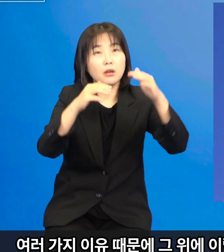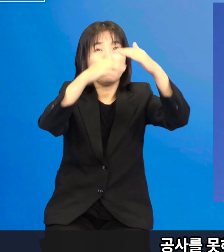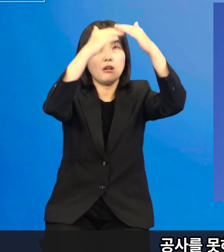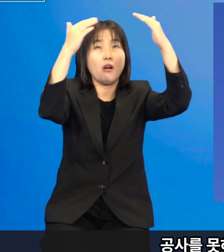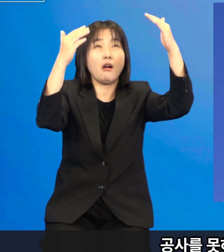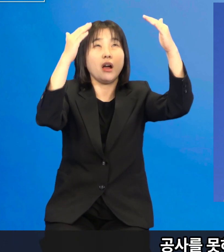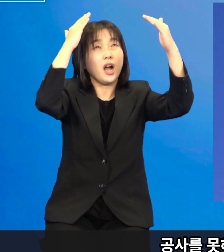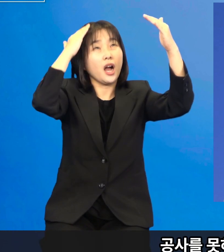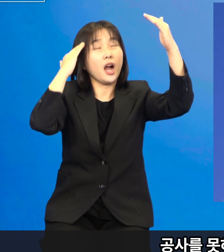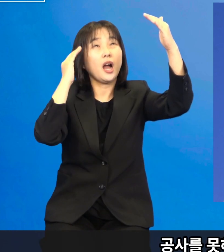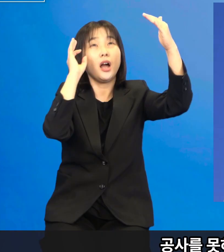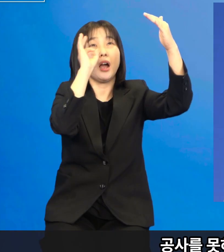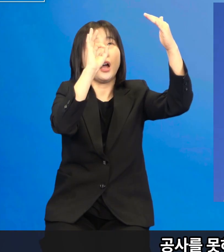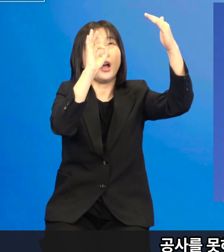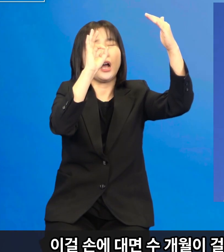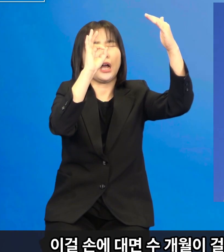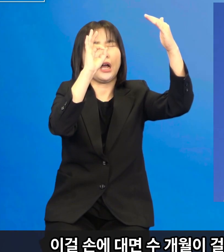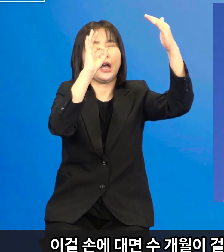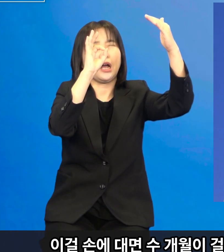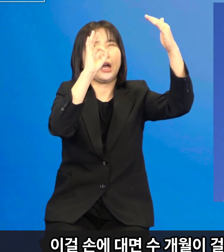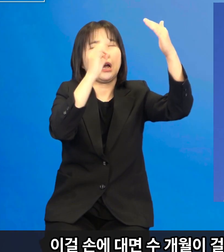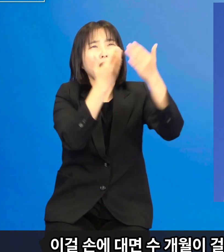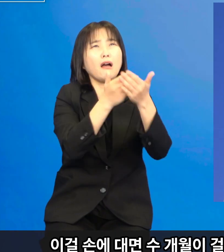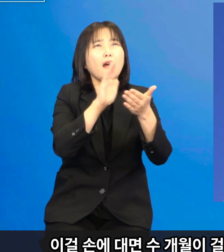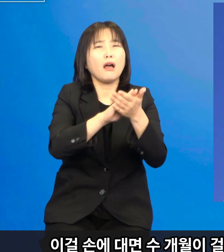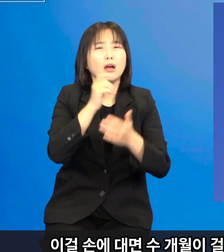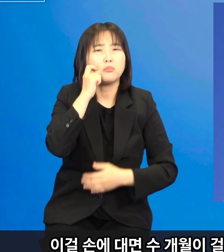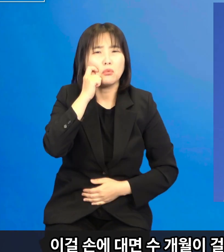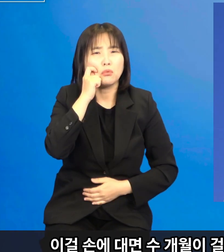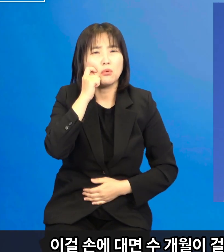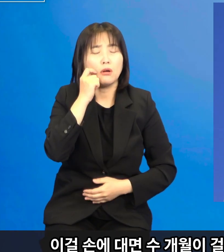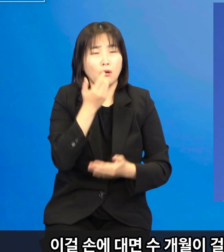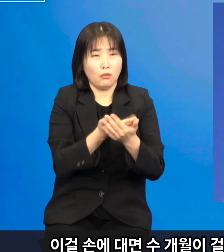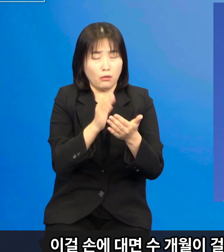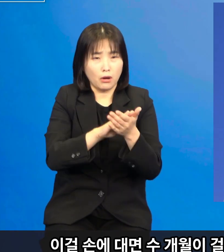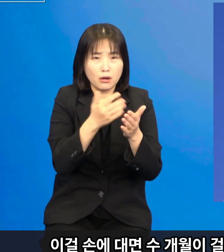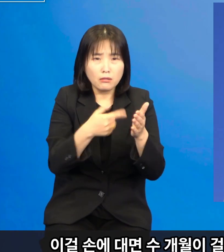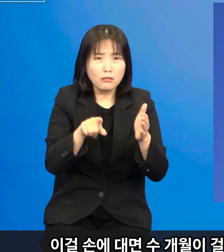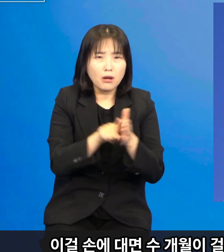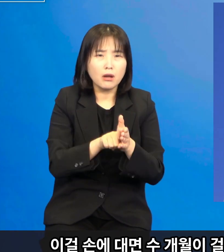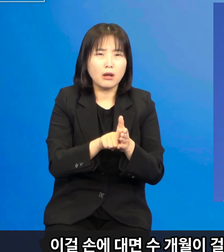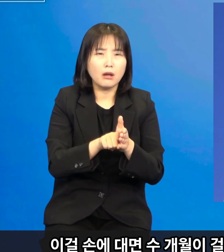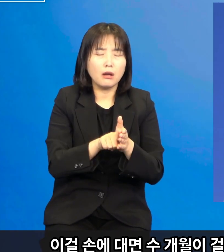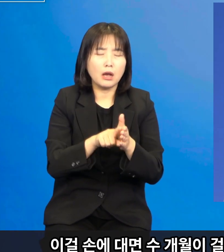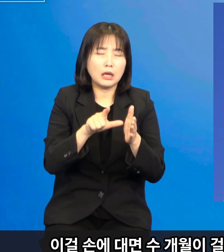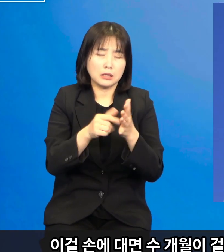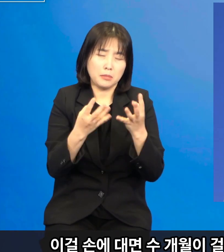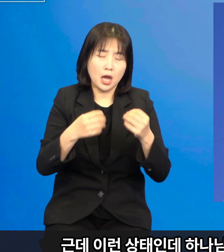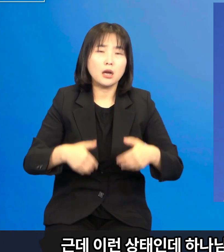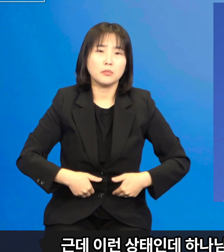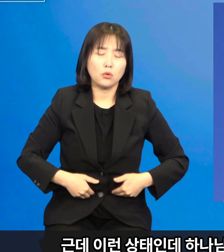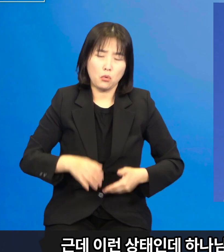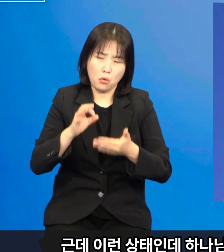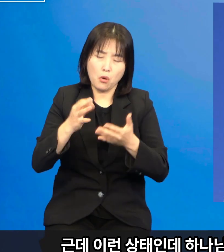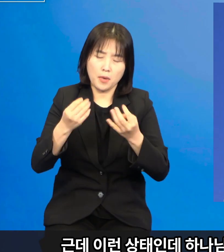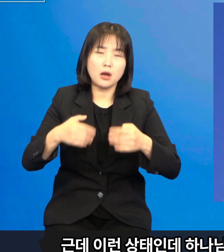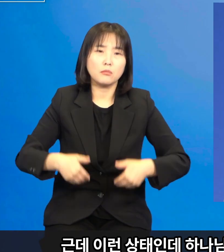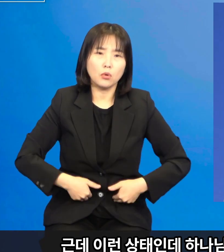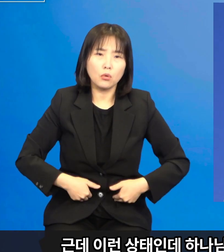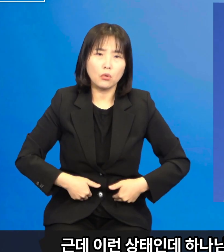부분을 공사를 못 하는 거예요. 이걸 손을 대면 수개월이 걸리고 재정도 많이 들어갑니다. 근데